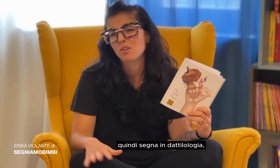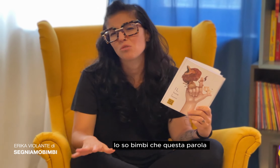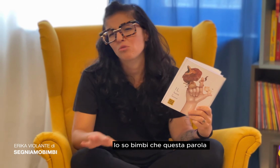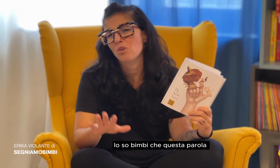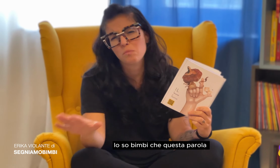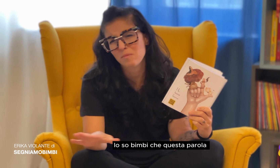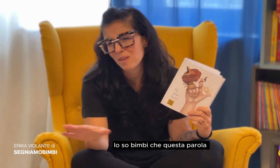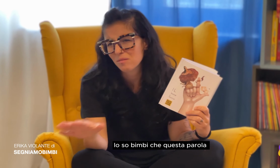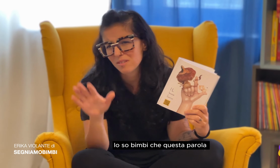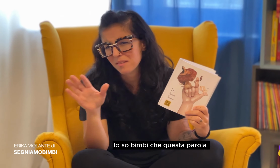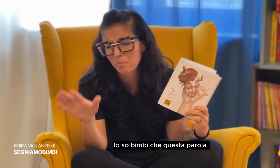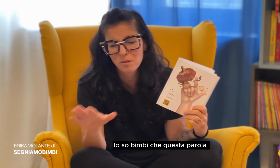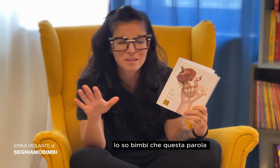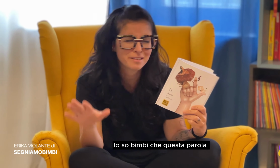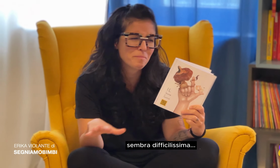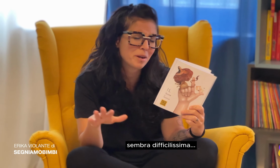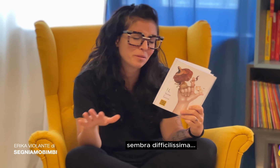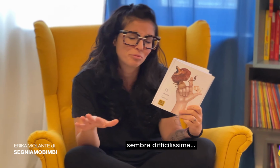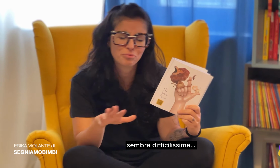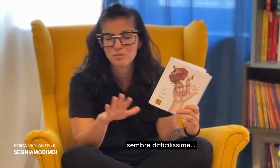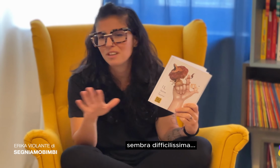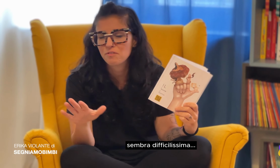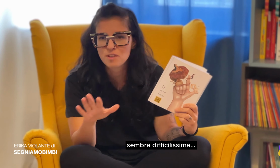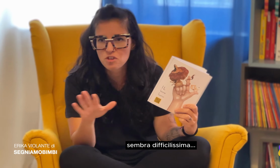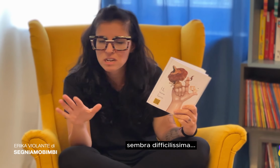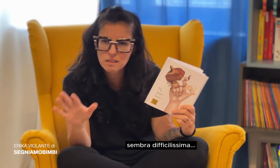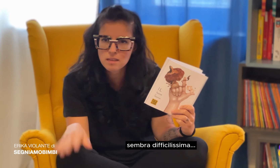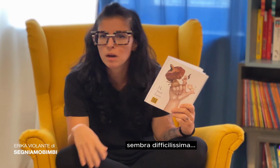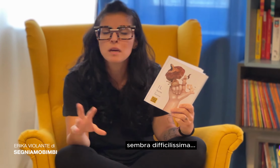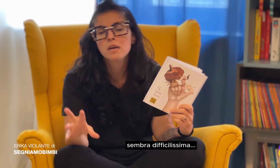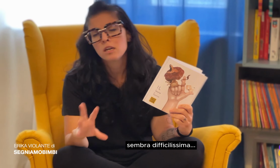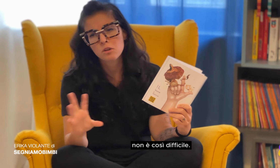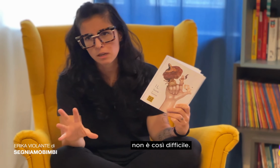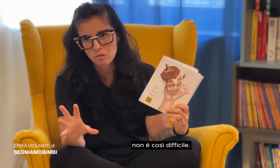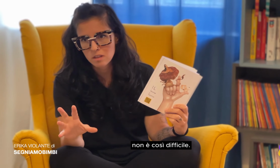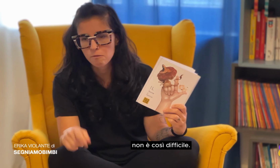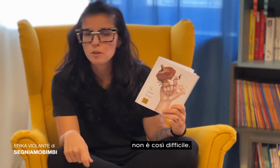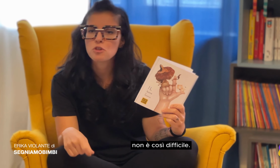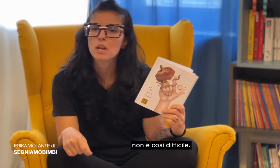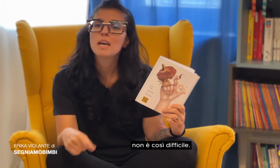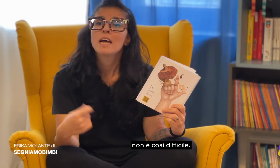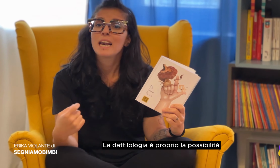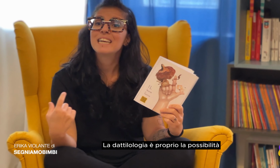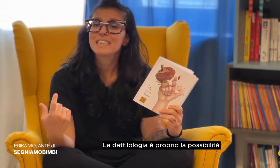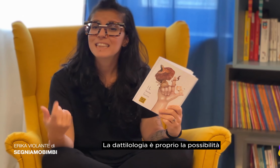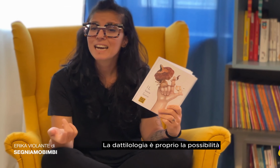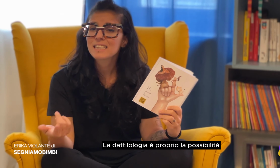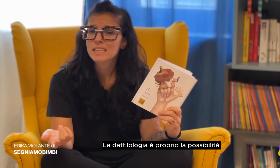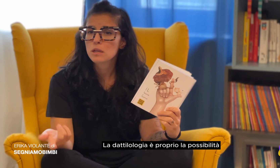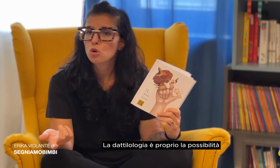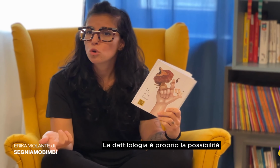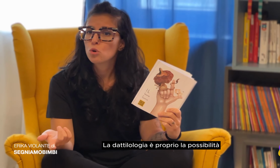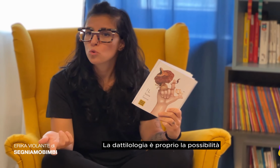Lo so bimbi che questa parola sembra difficilissima, non è così difficile. La